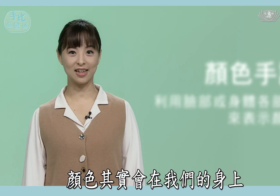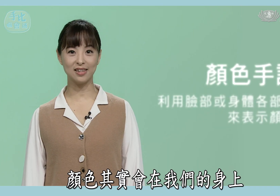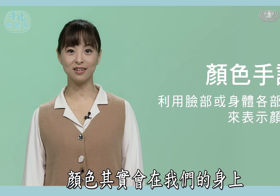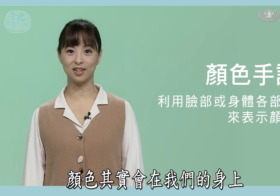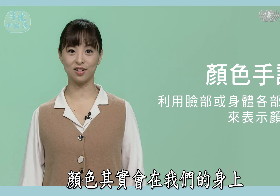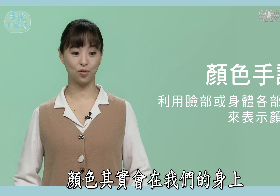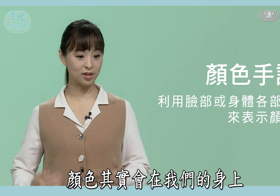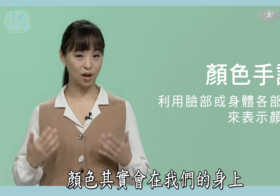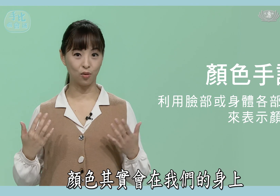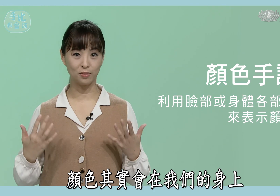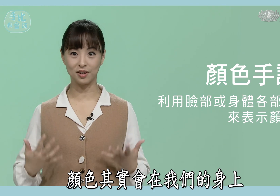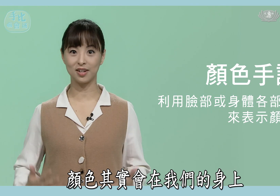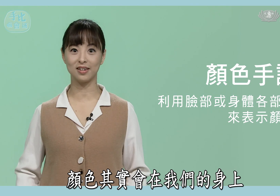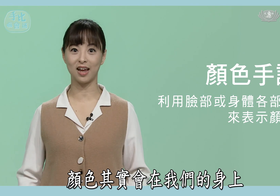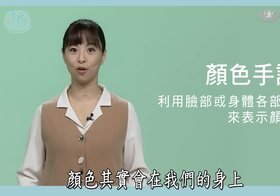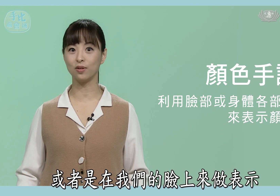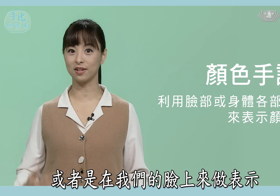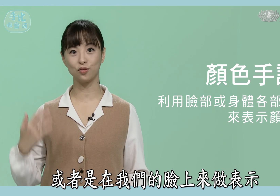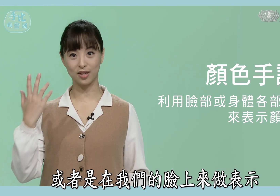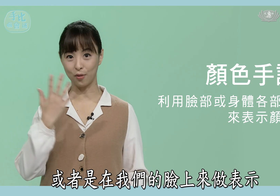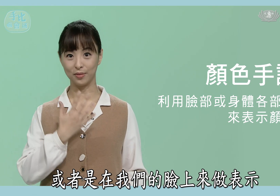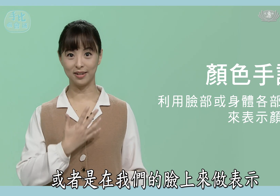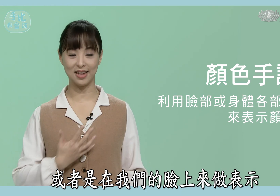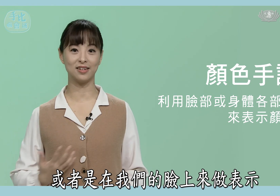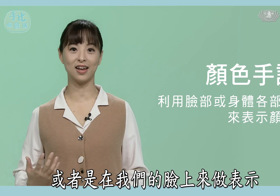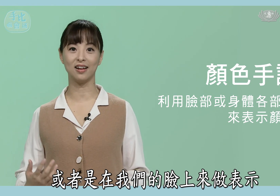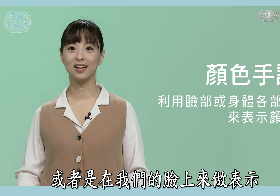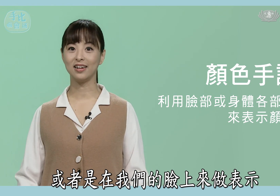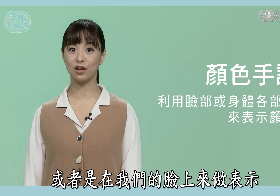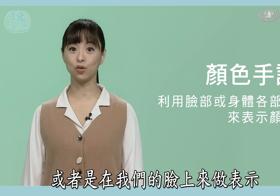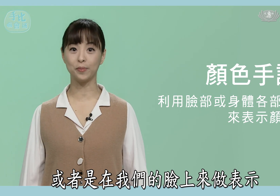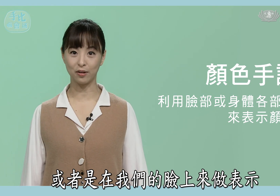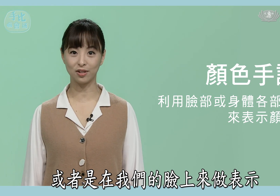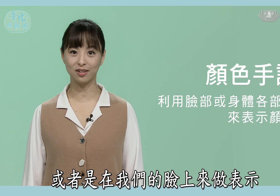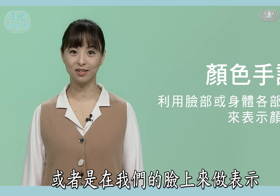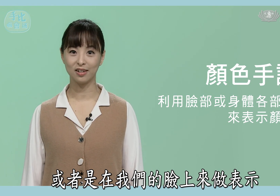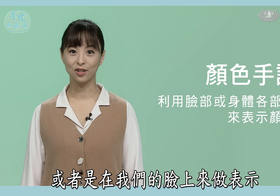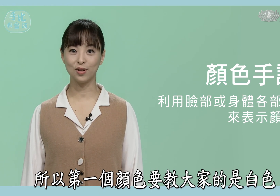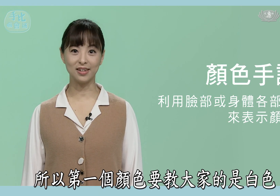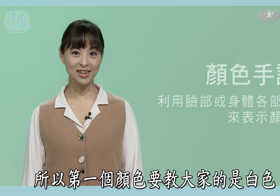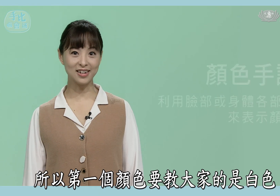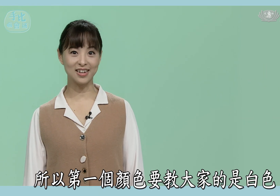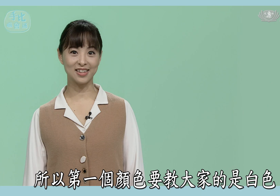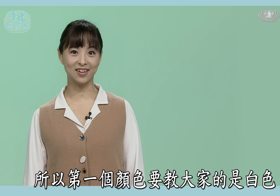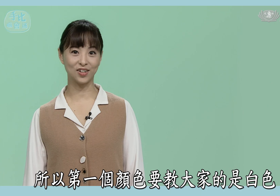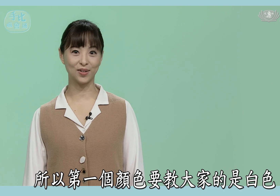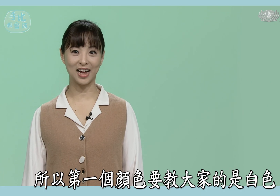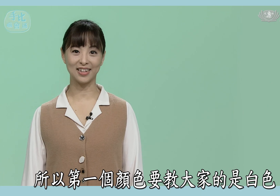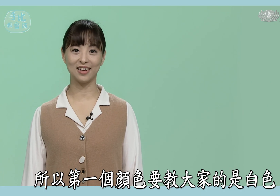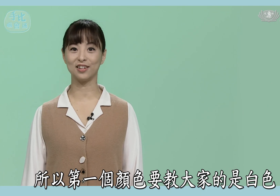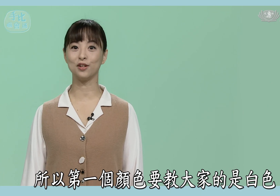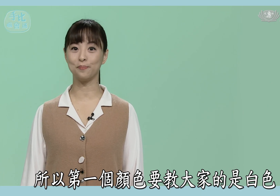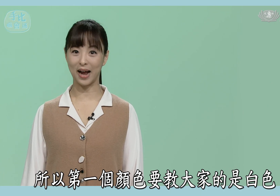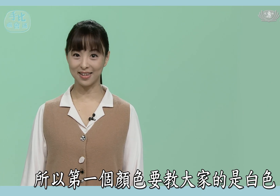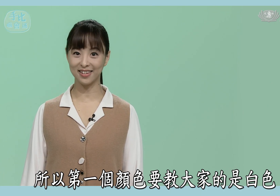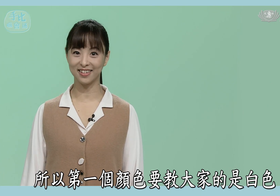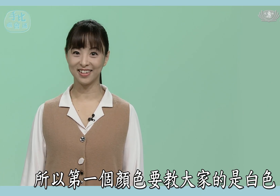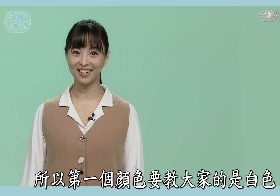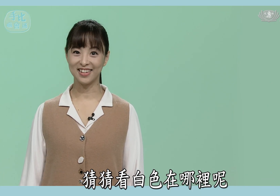色其实会在我们的身上或者是在我们的脸上来做表示，所以第一个颜色要教大家的是白色。猜